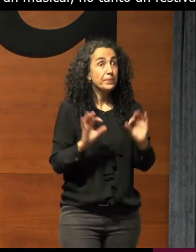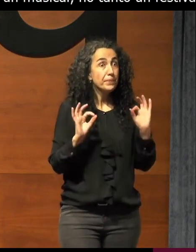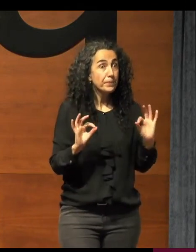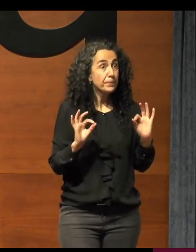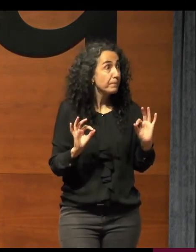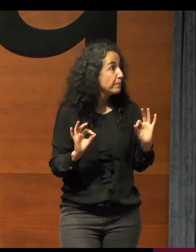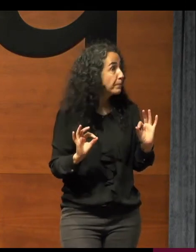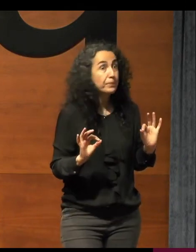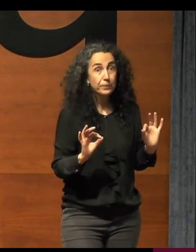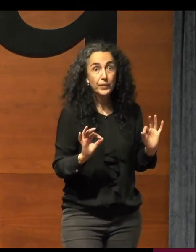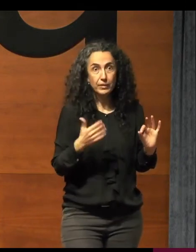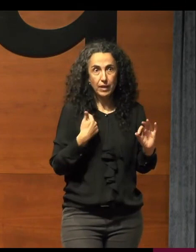aquí.